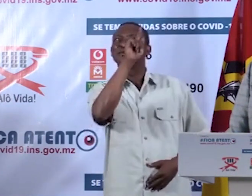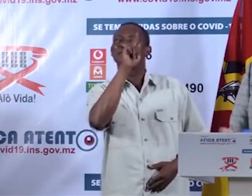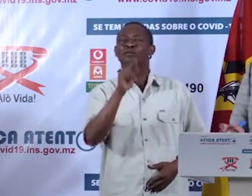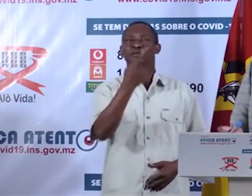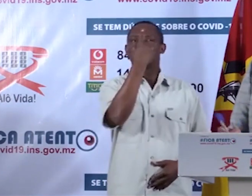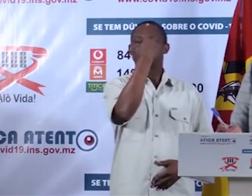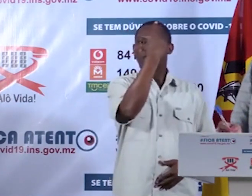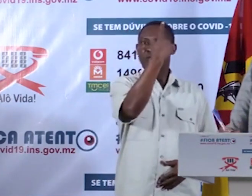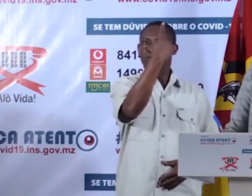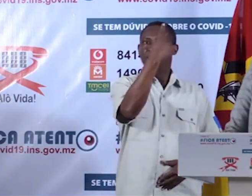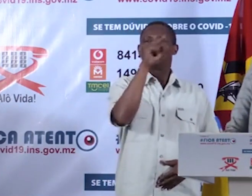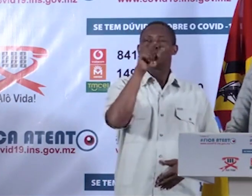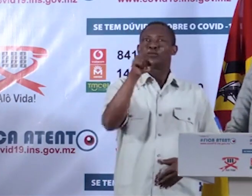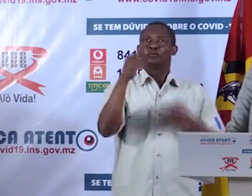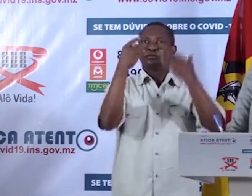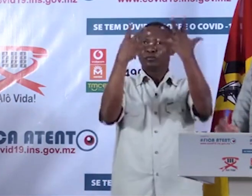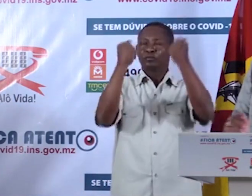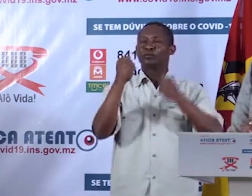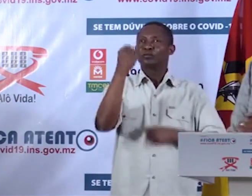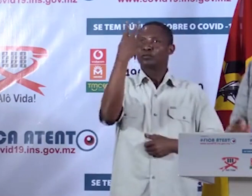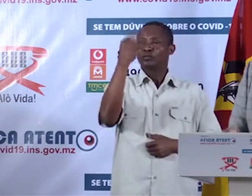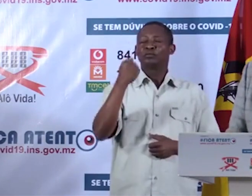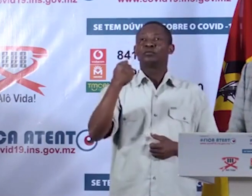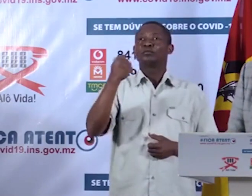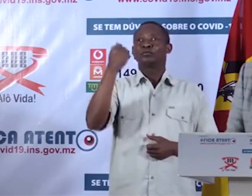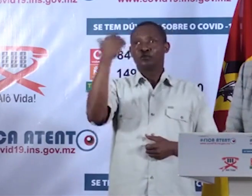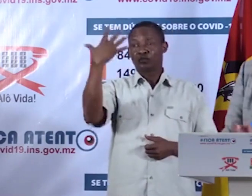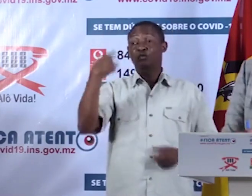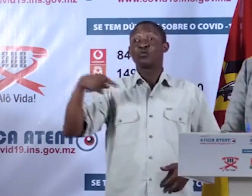1.945 foram registrados nas últimas 24 horas.